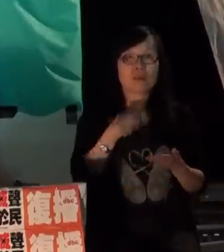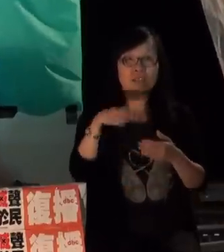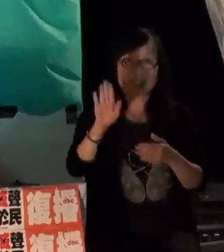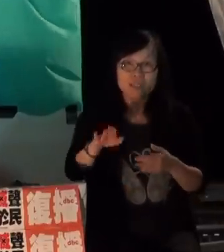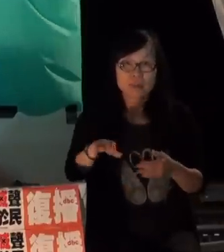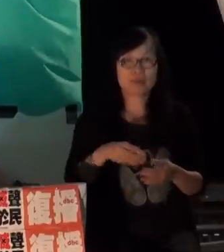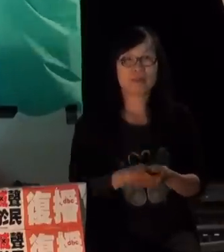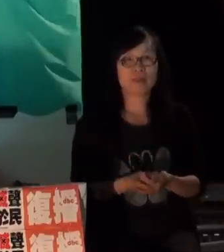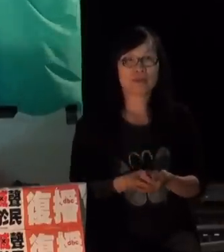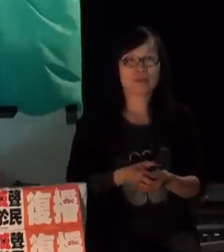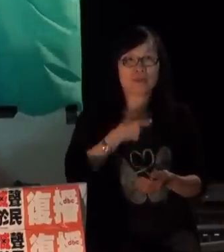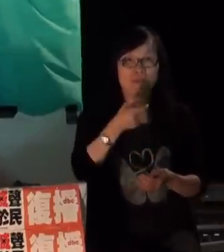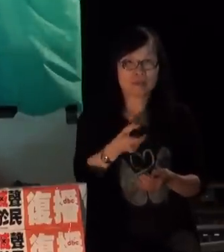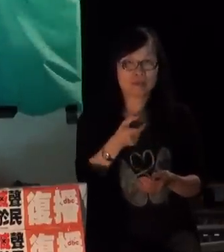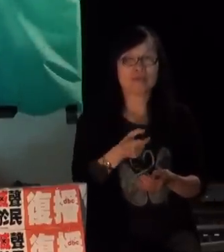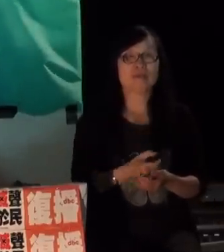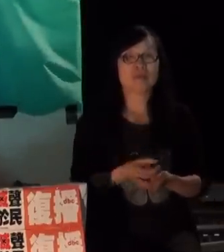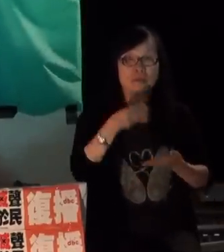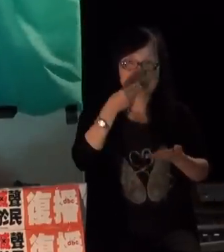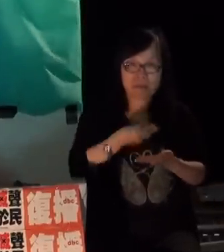買嗰啲